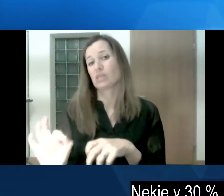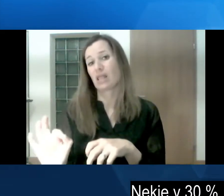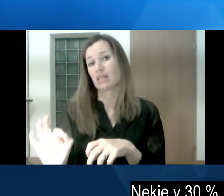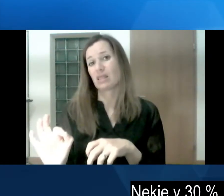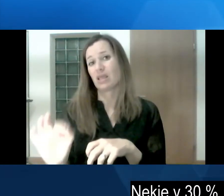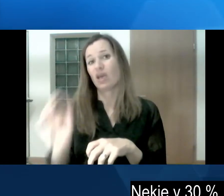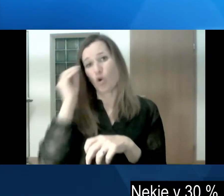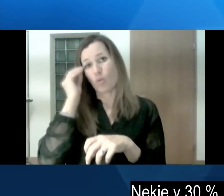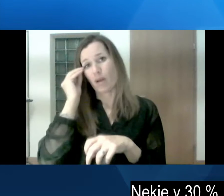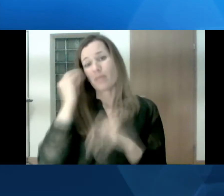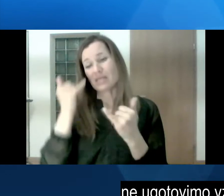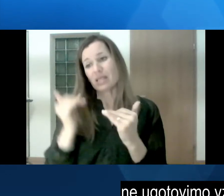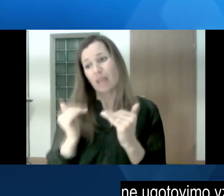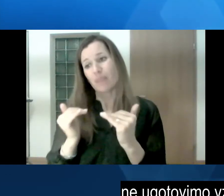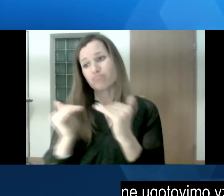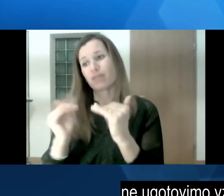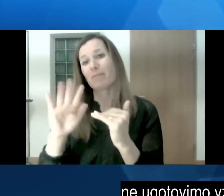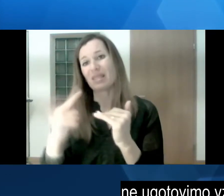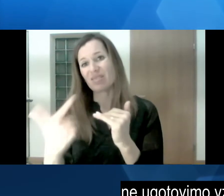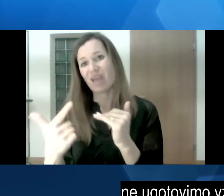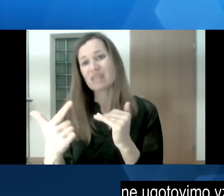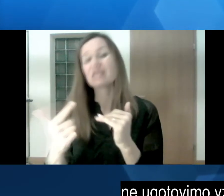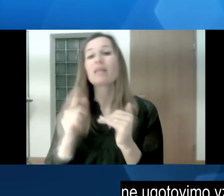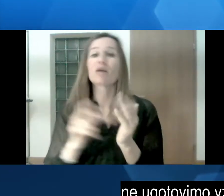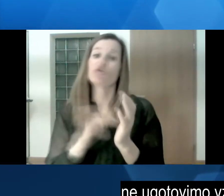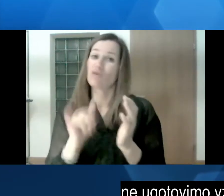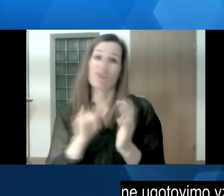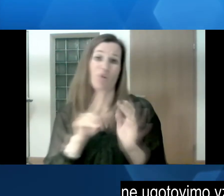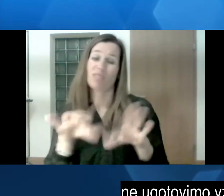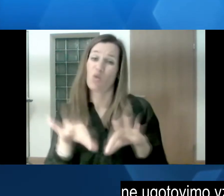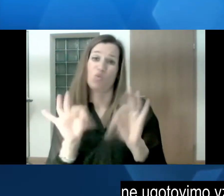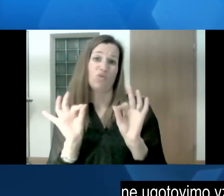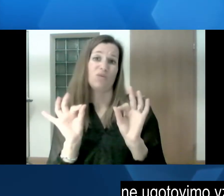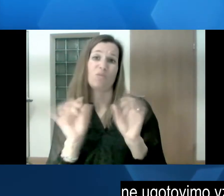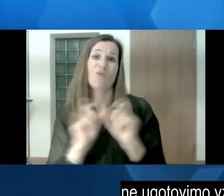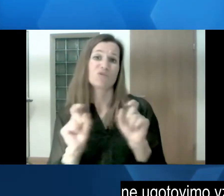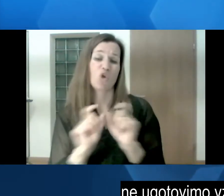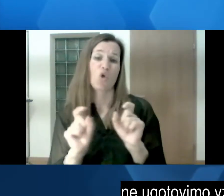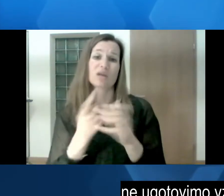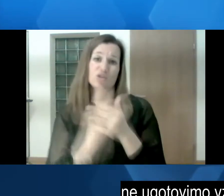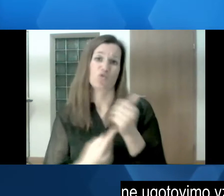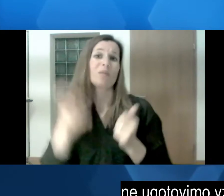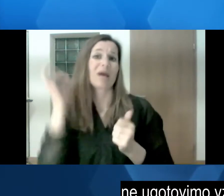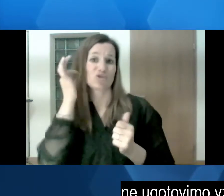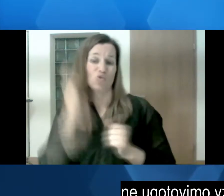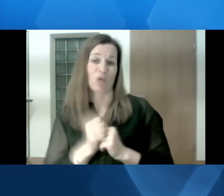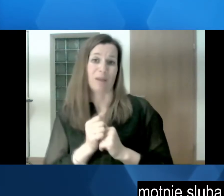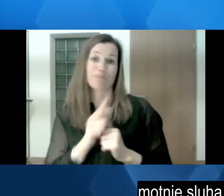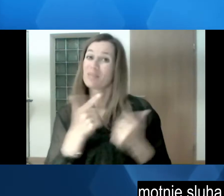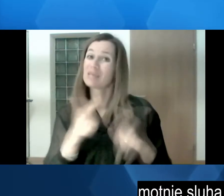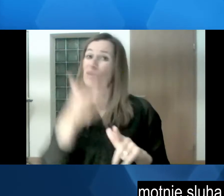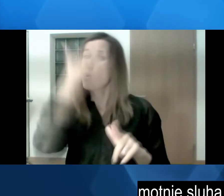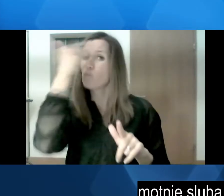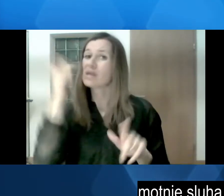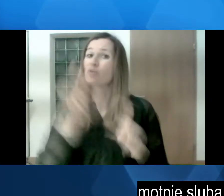premikamo na 25%, še vedno ne ugotovimo vzroka izgube sluha. Ne smemo pozabiti na centralne